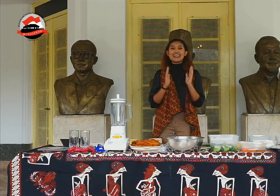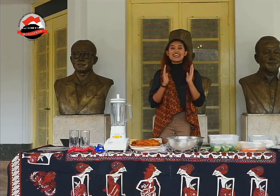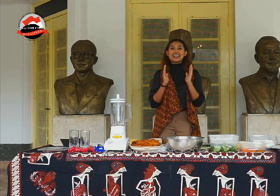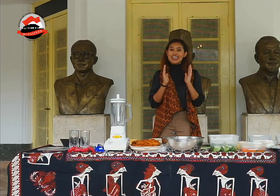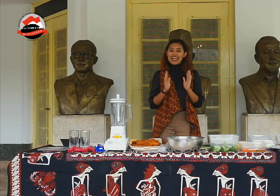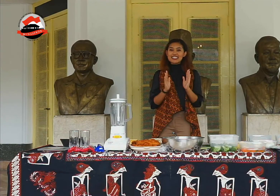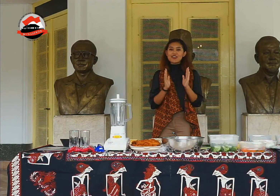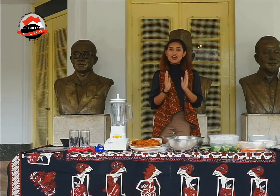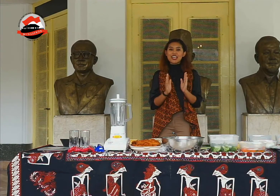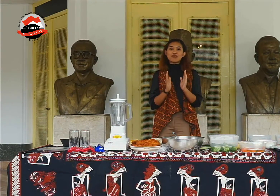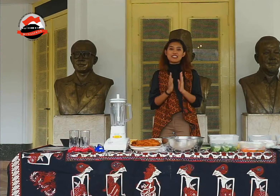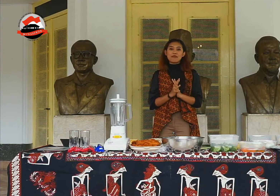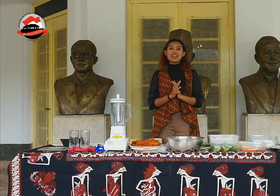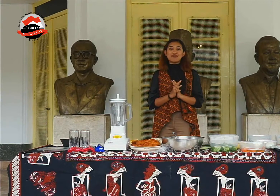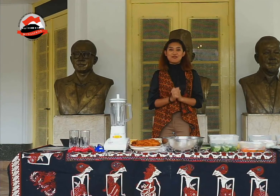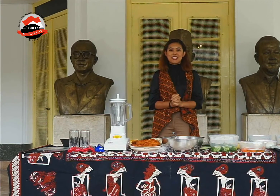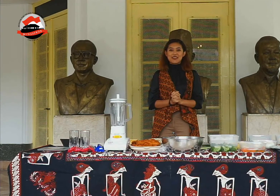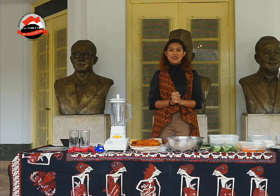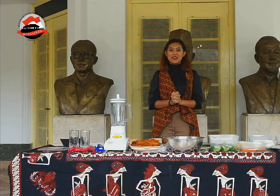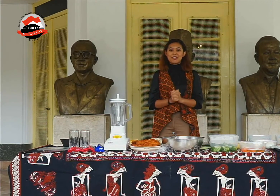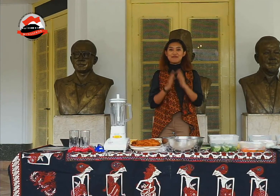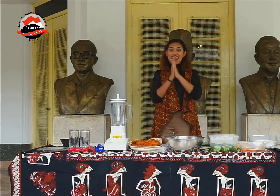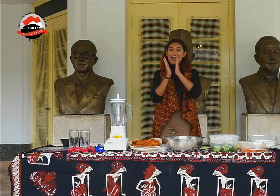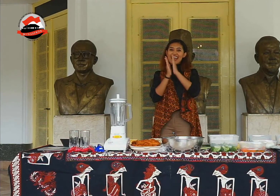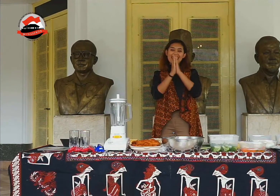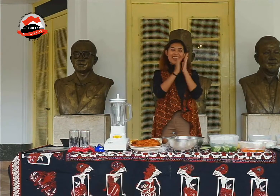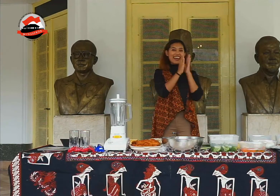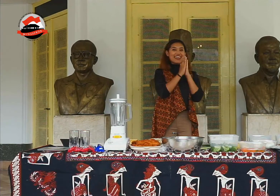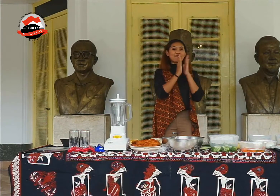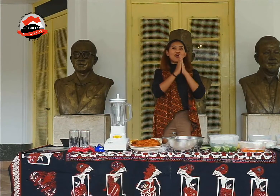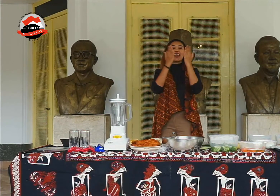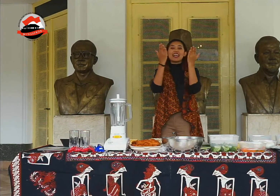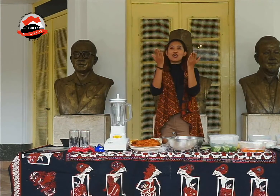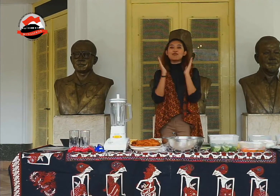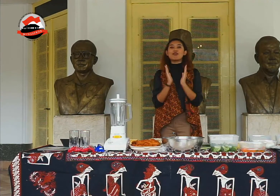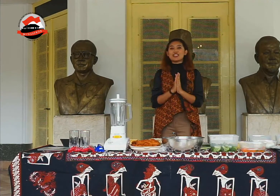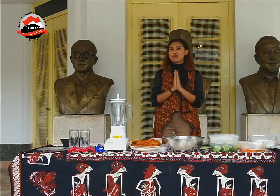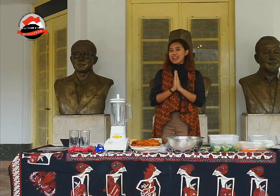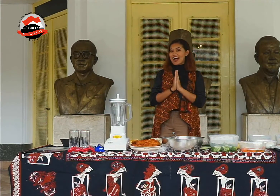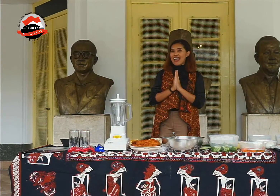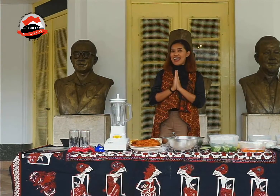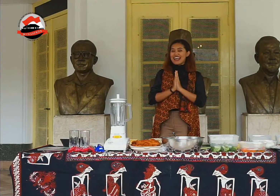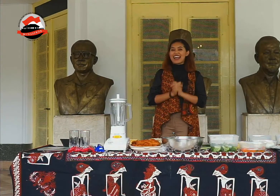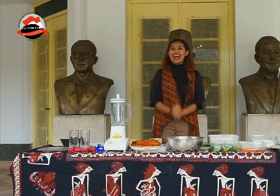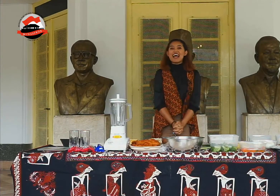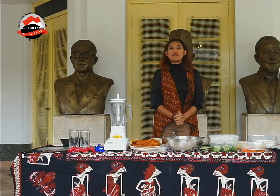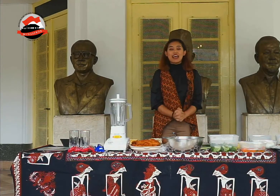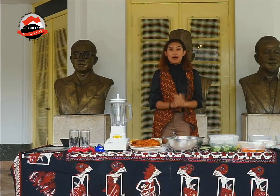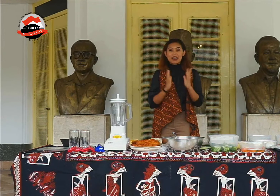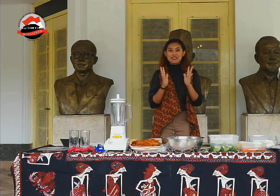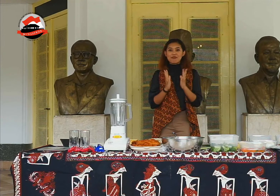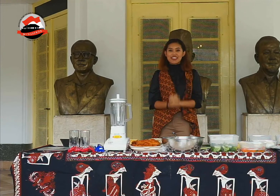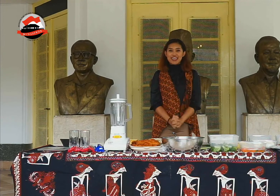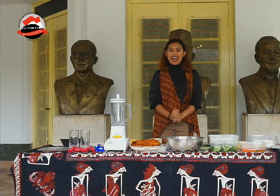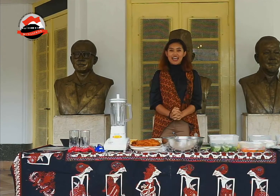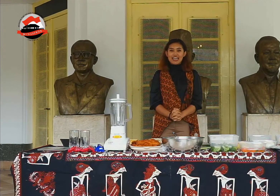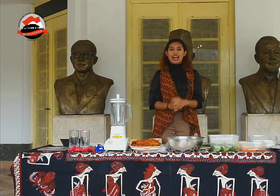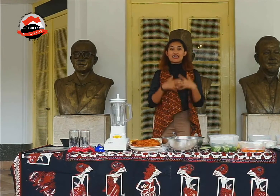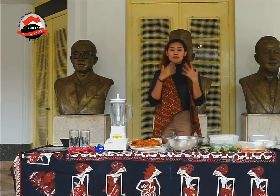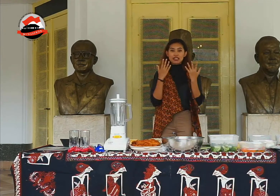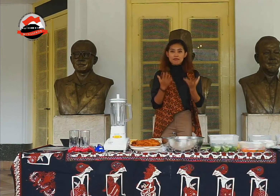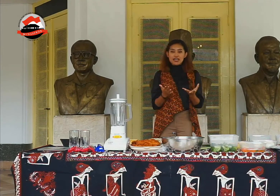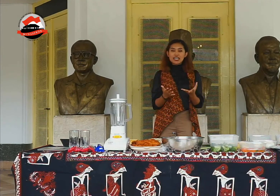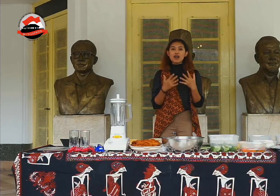Tuli Kreasi Kuliner Bersama di Museum. Yeay, boleh yang di rumah boleh tepuk tangan. Biar rame semuanya ya.